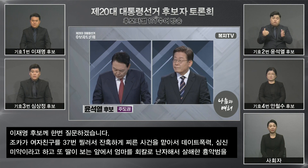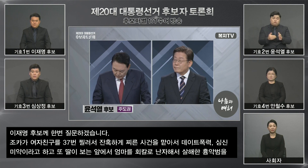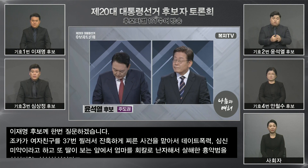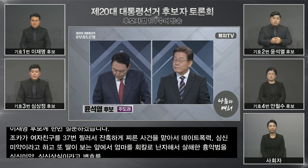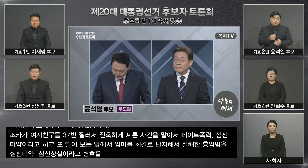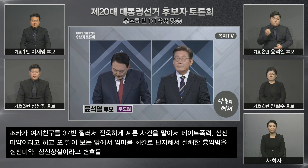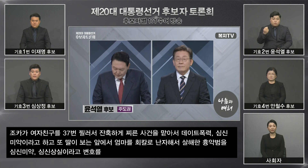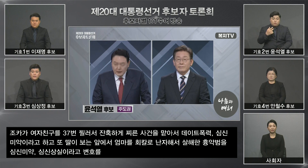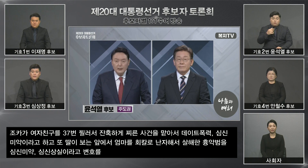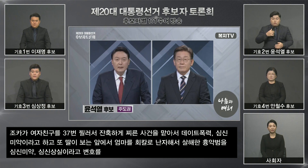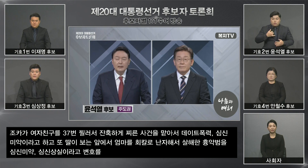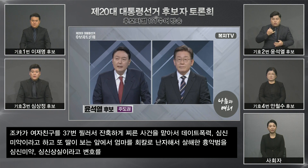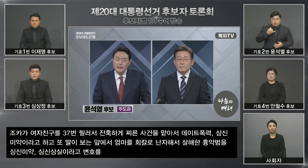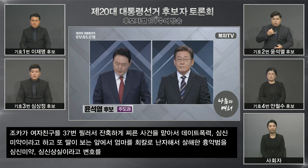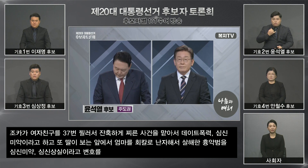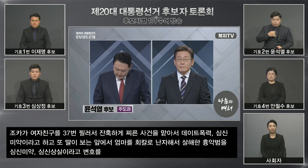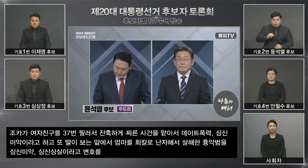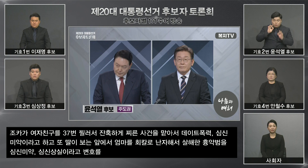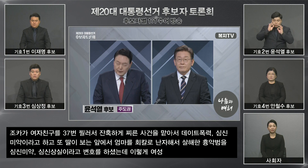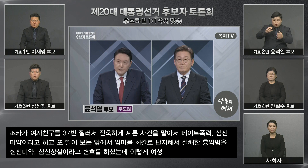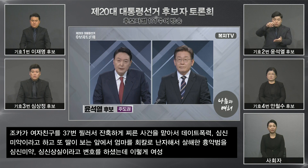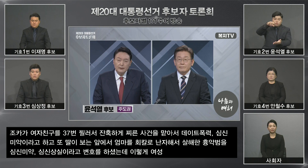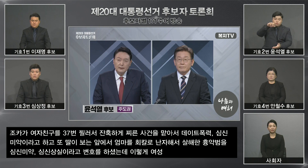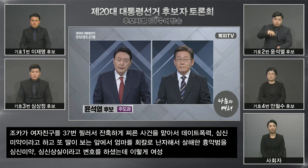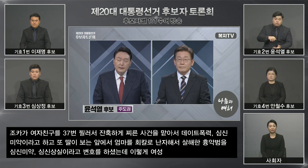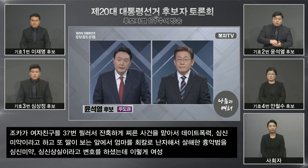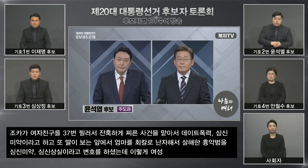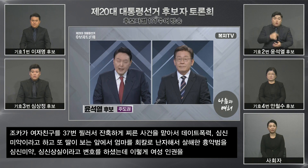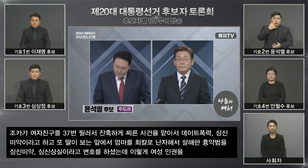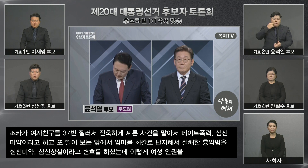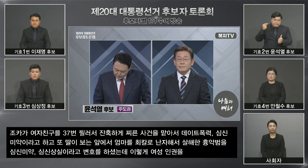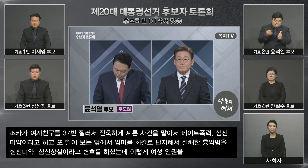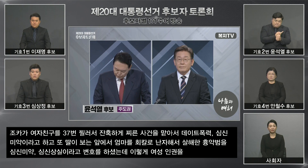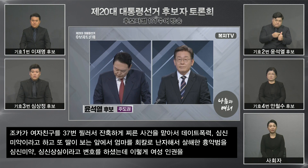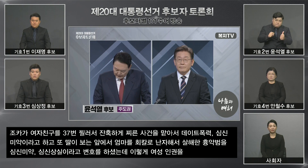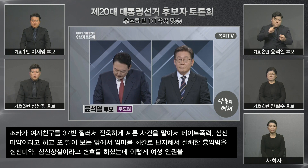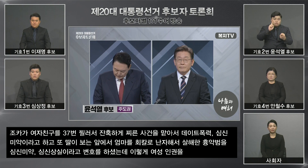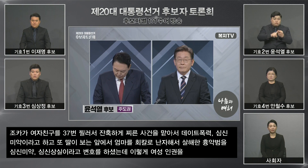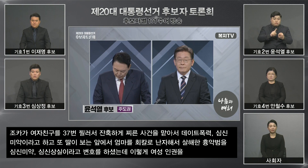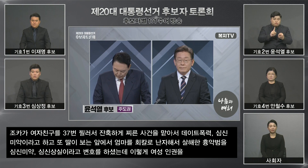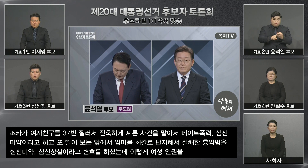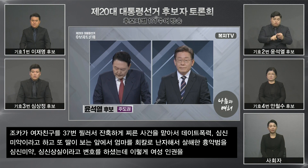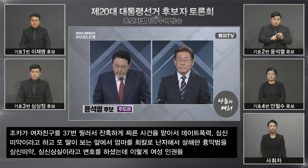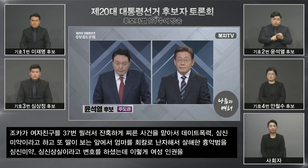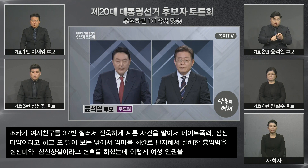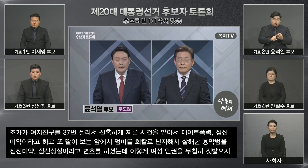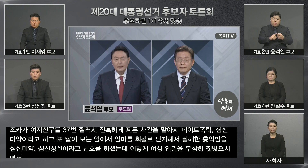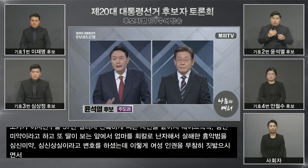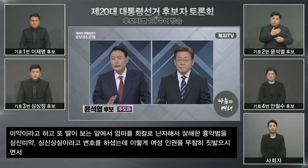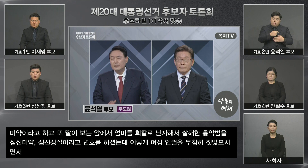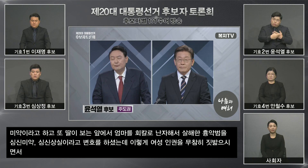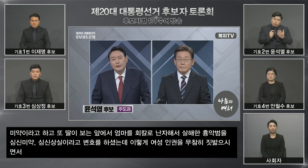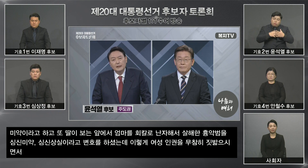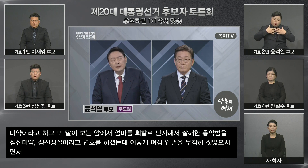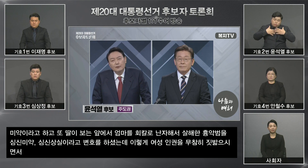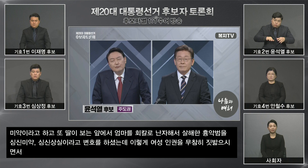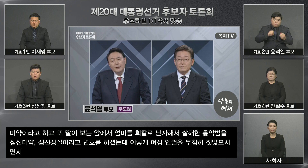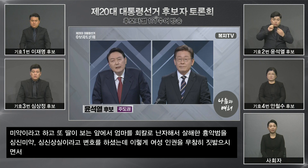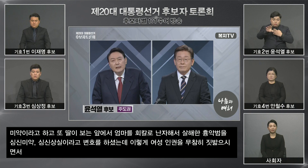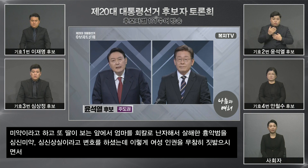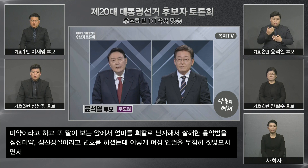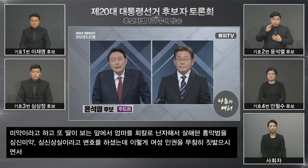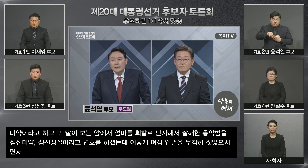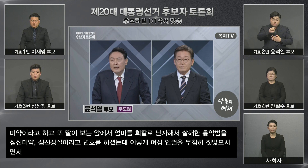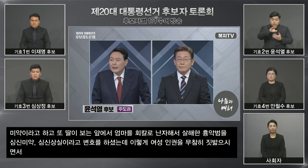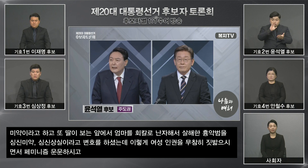여성 인권을 무참히 짓밟으시면서 페미니즘 운운을 하시고 만약에 이런